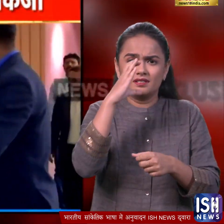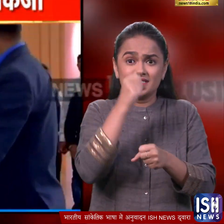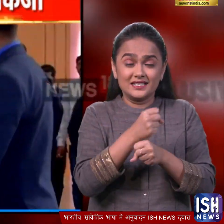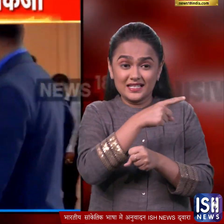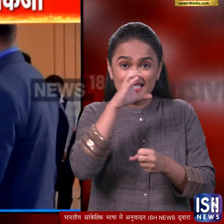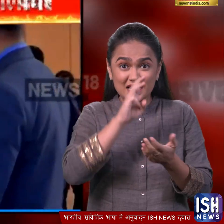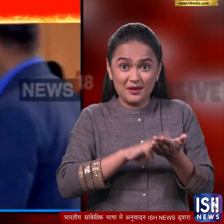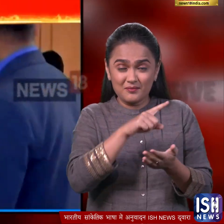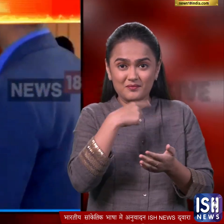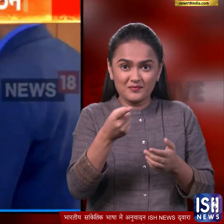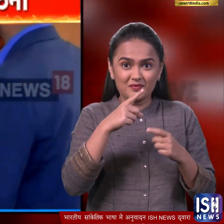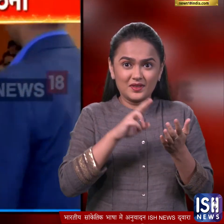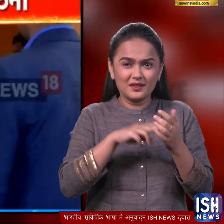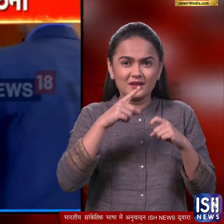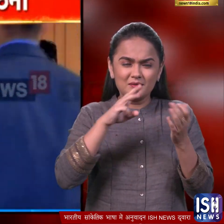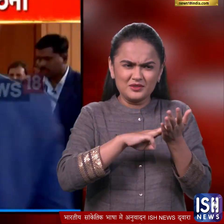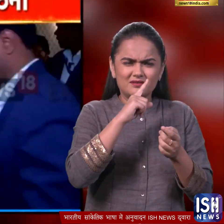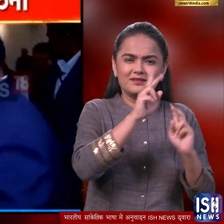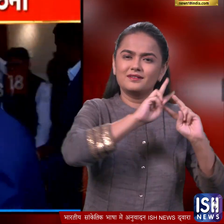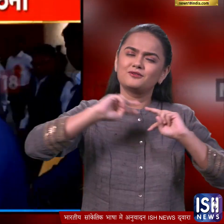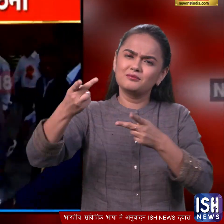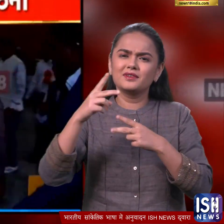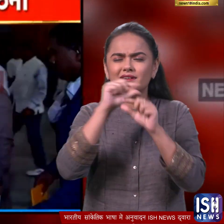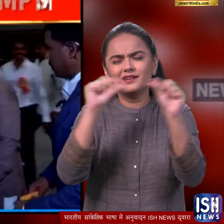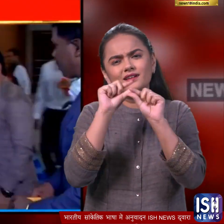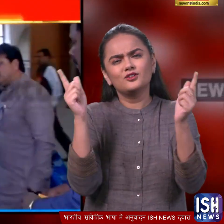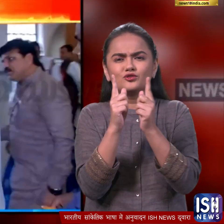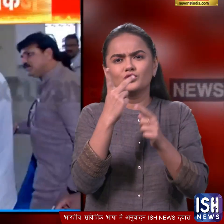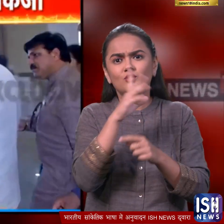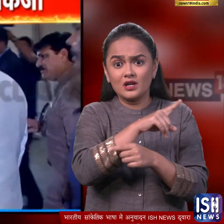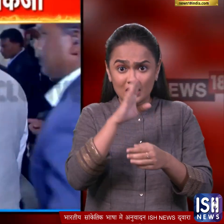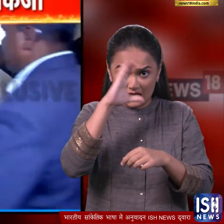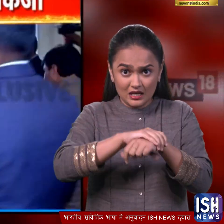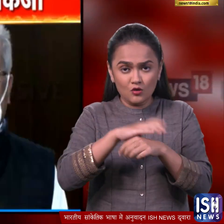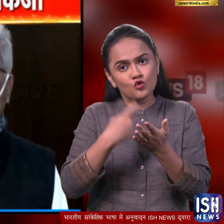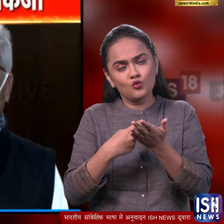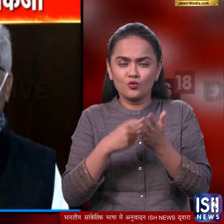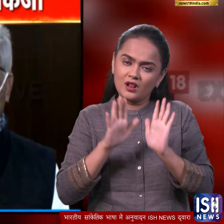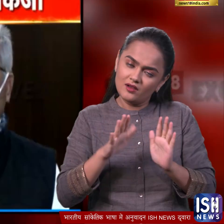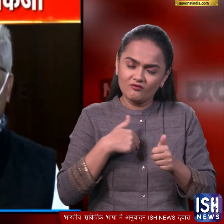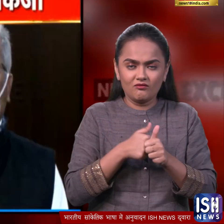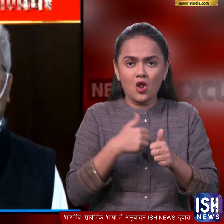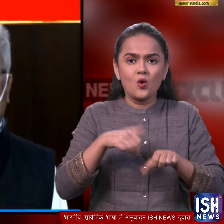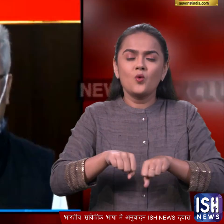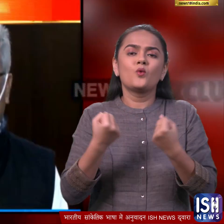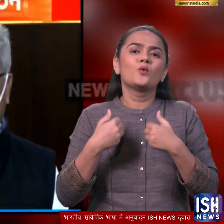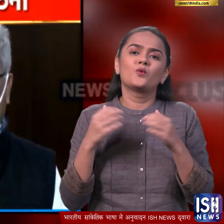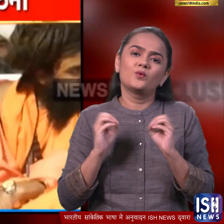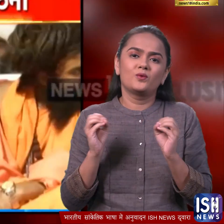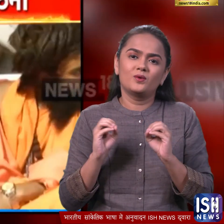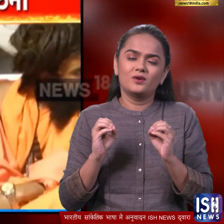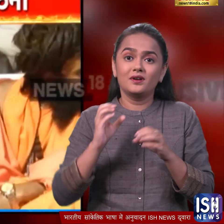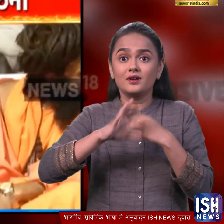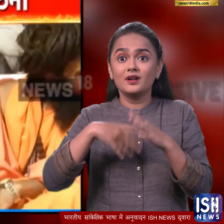छत्तीसगढ़ के मुख्यमंत्री ने नरोत्तम मिश्रा पर पलटवार किया और 2 टूक कहा कि गिरफ्तारी नियमों के तहत हुई, किसी नियम का उल्लंघन नहीं हुआ